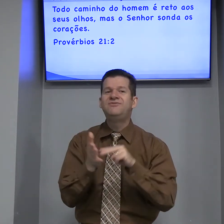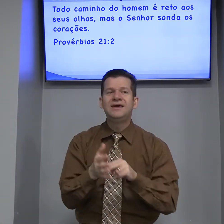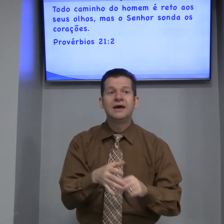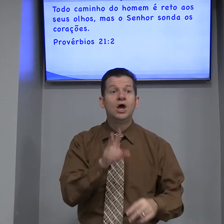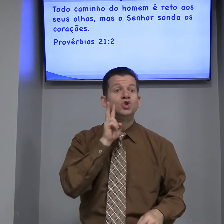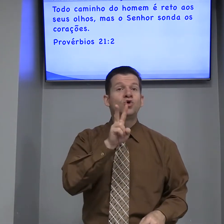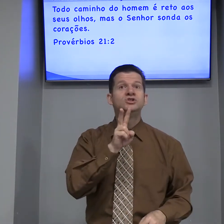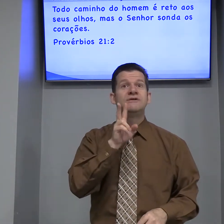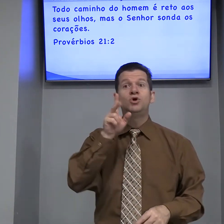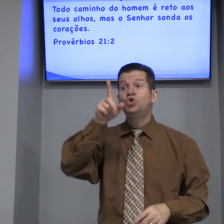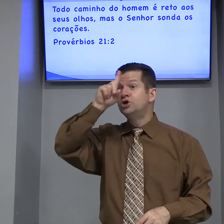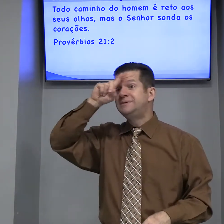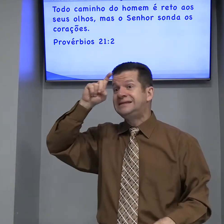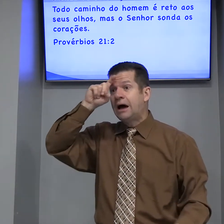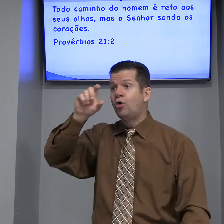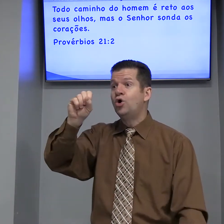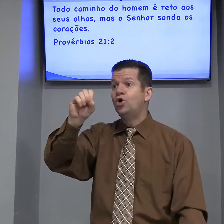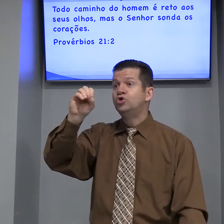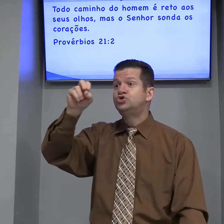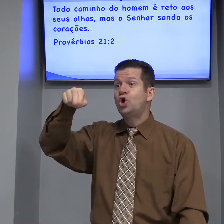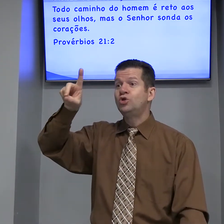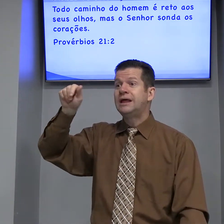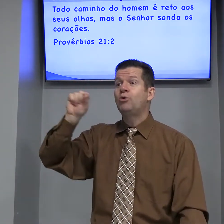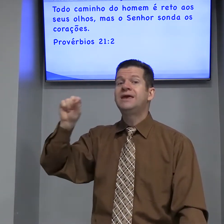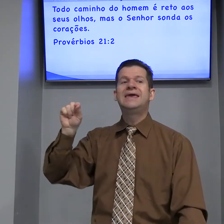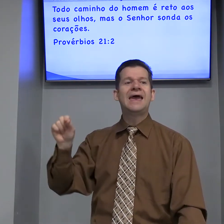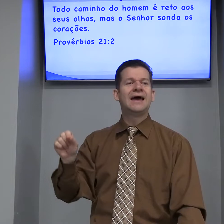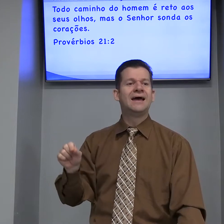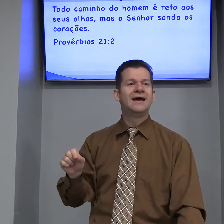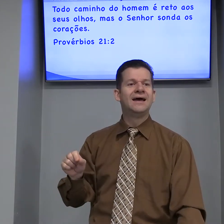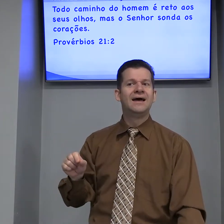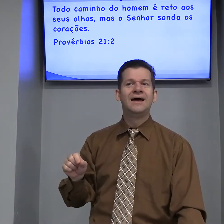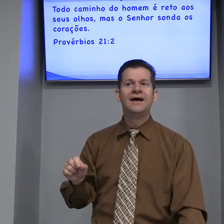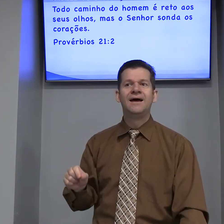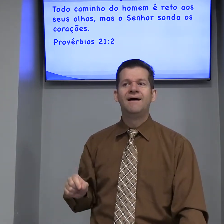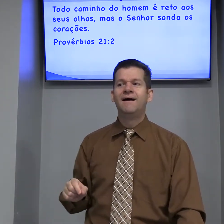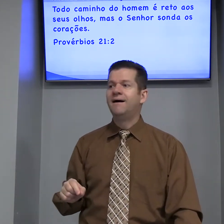significa? Você já viu no hospital, sonda, o que, que é?